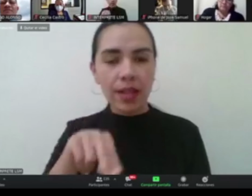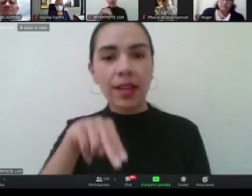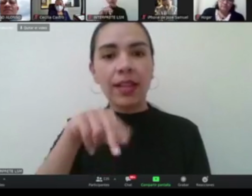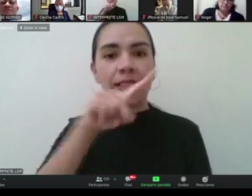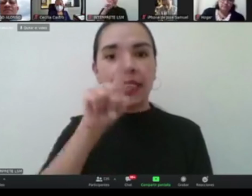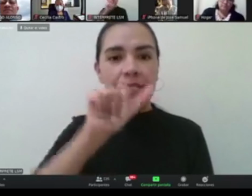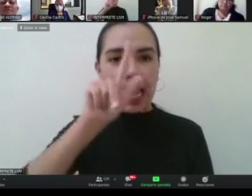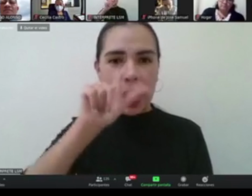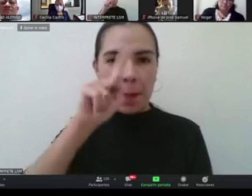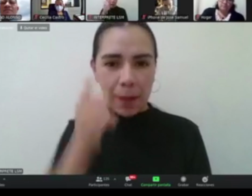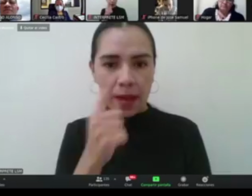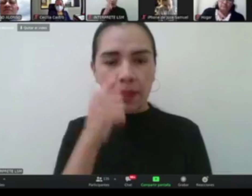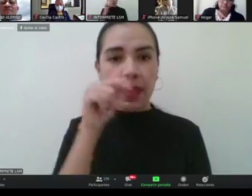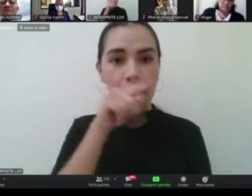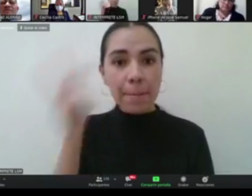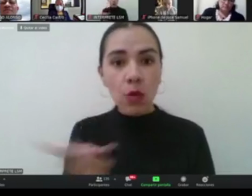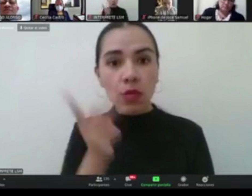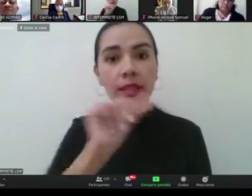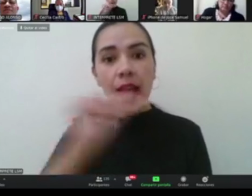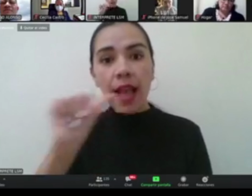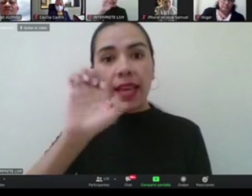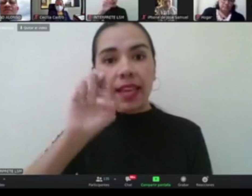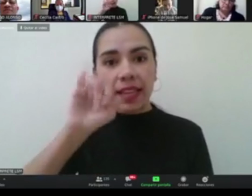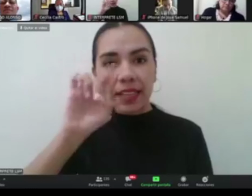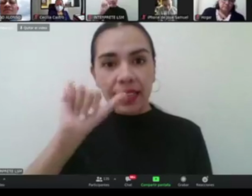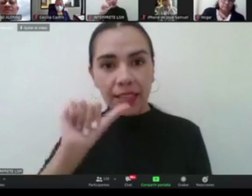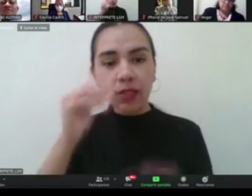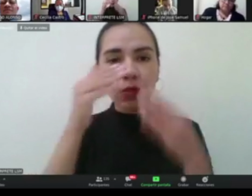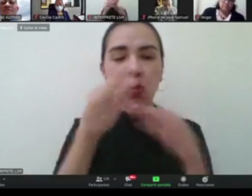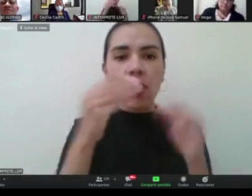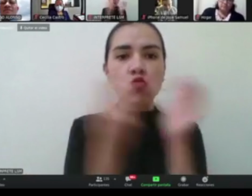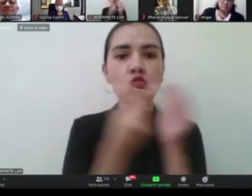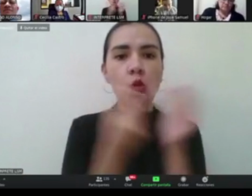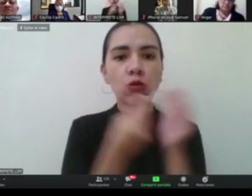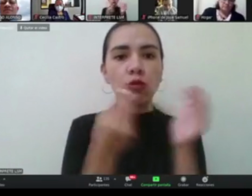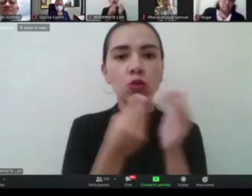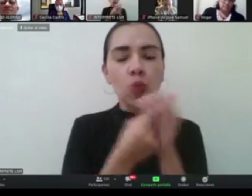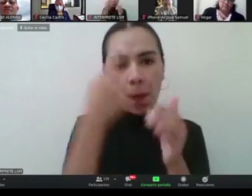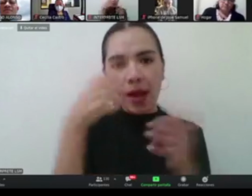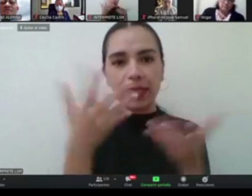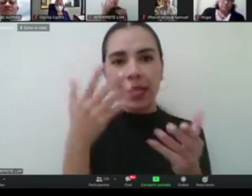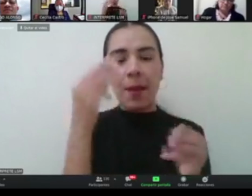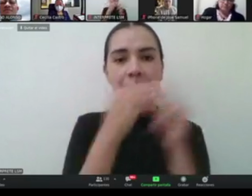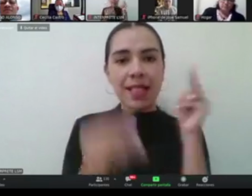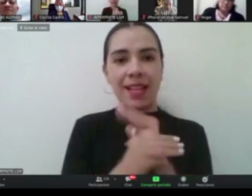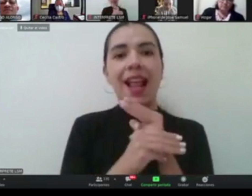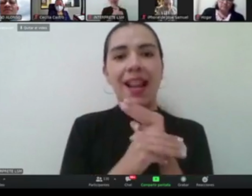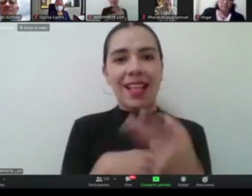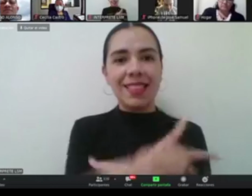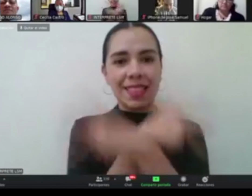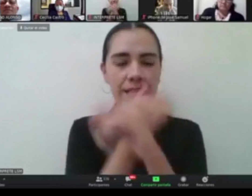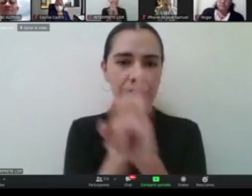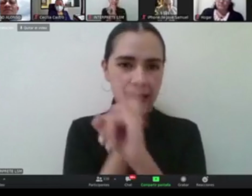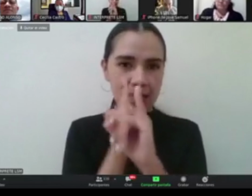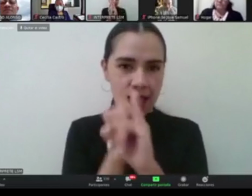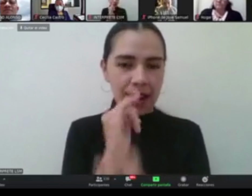le pregunta a Eneida sobre este curso de creación de materiales digitales, si puede